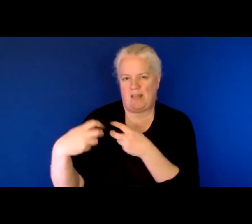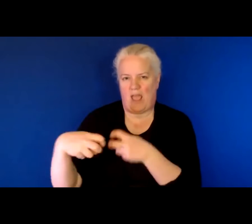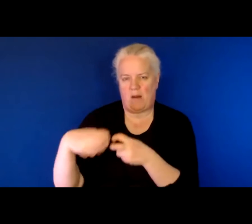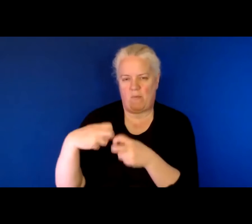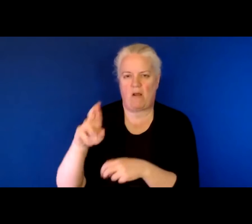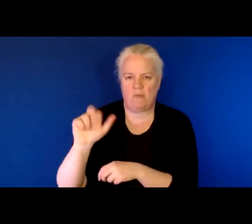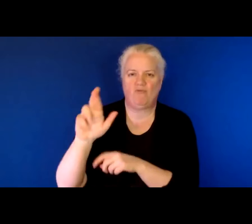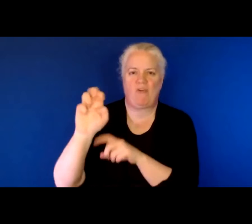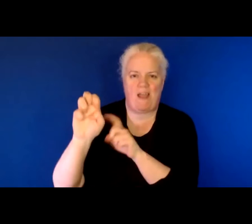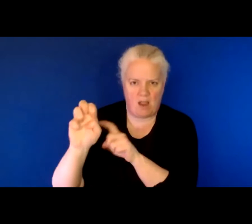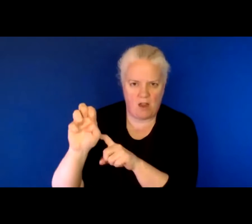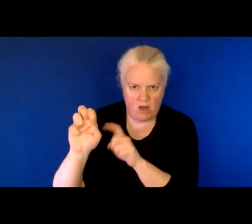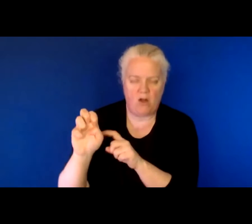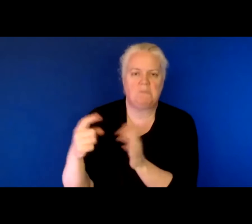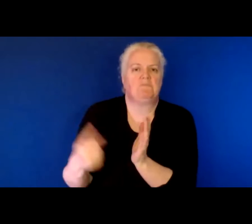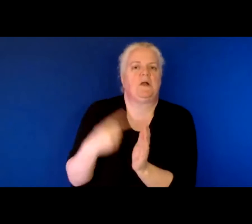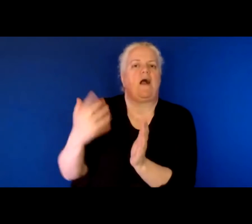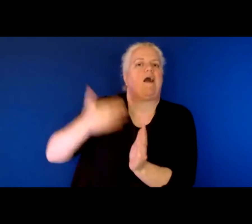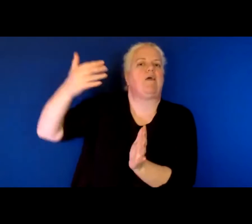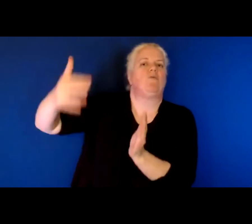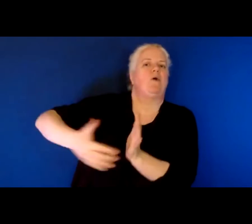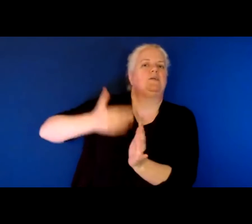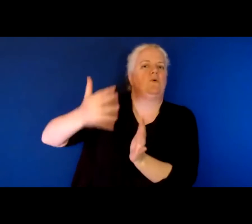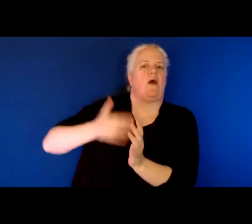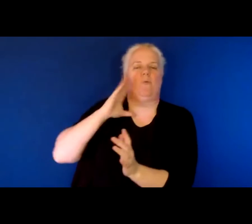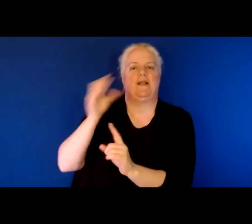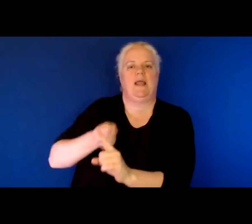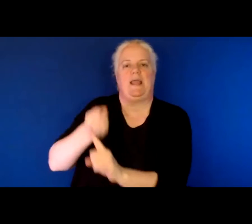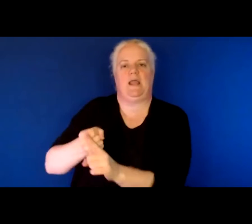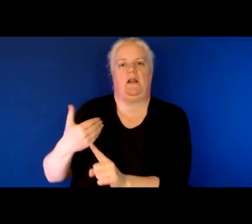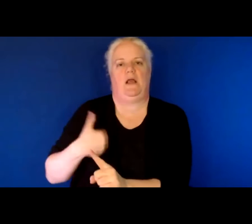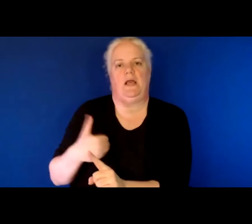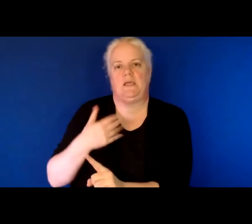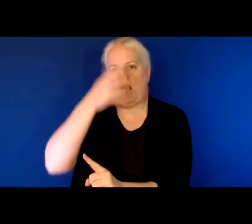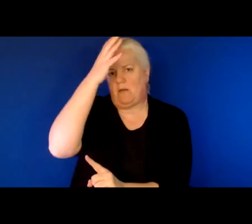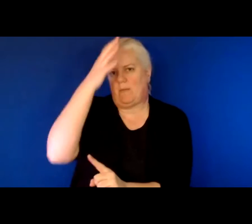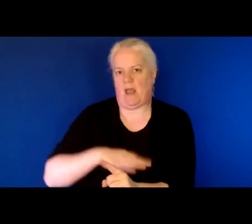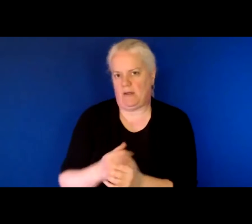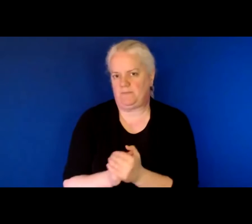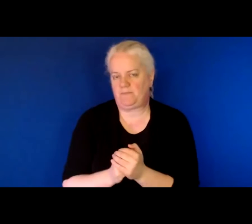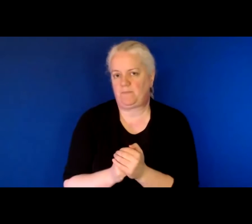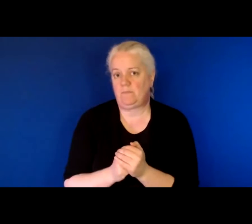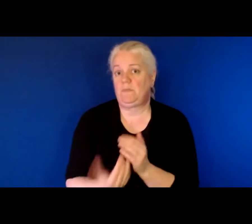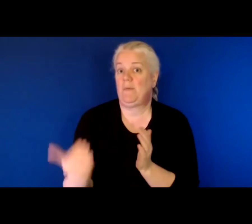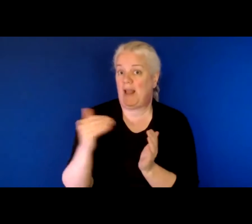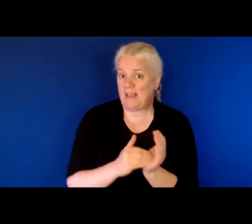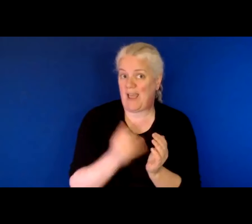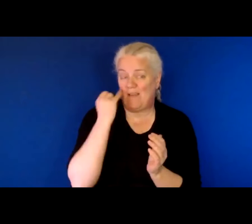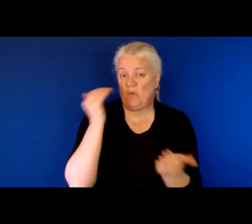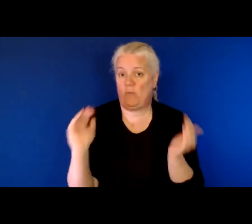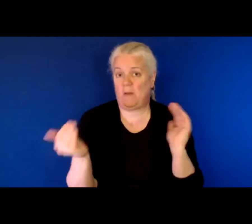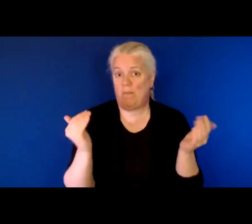对于年轻的男性来说，很年轻的男性来说呢，可能会有